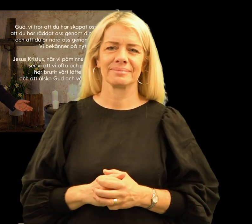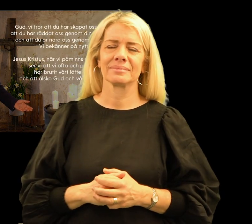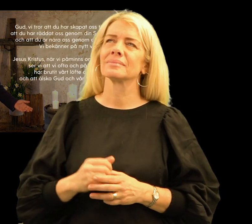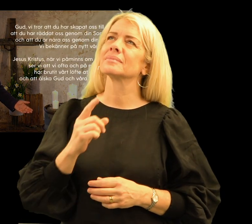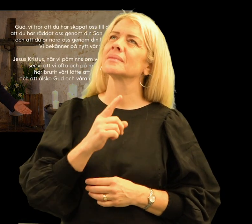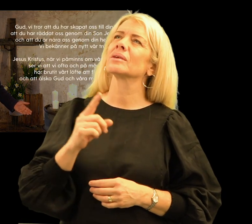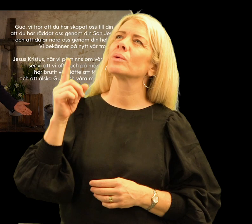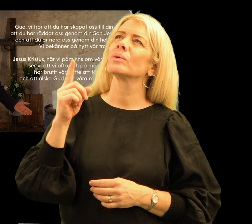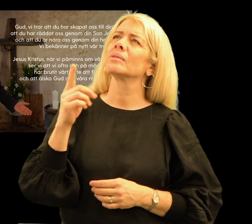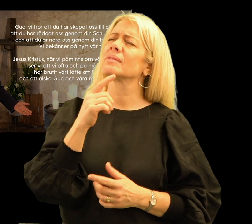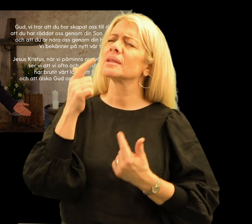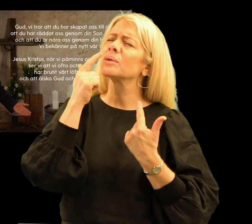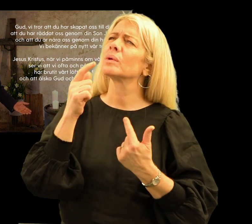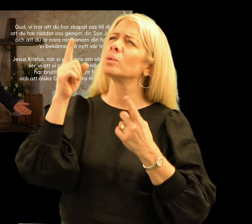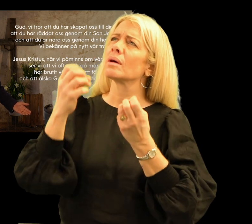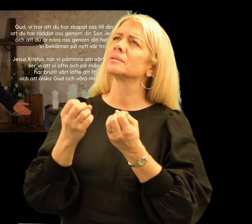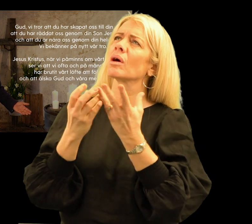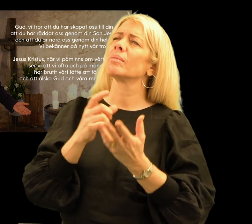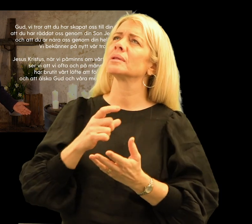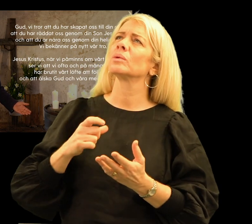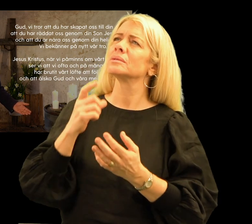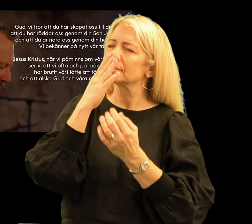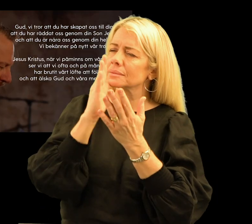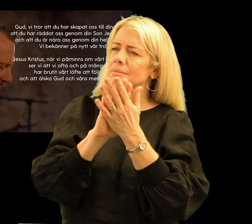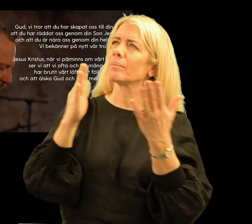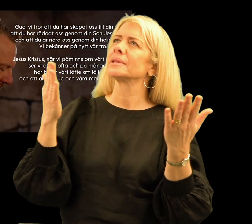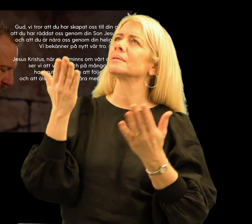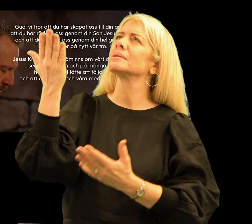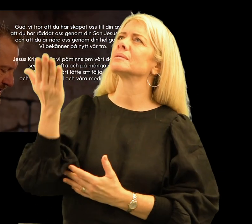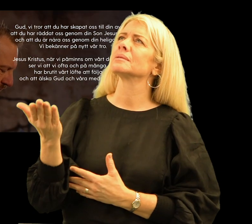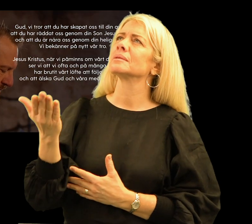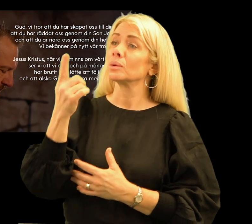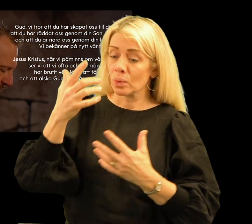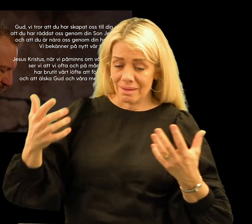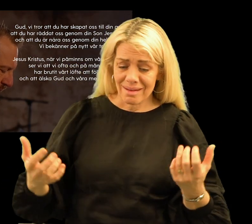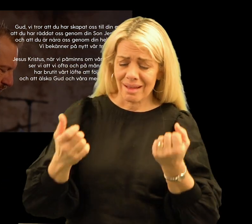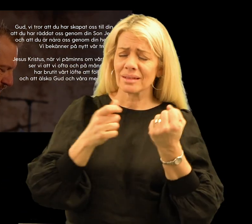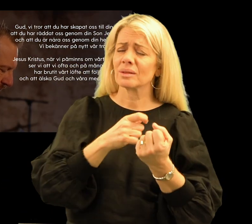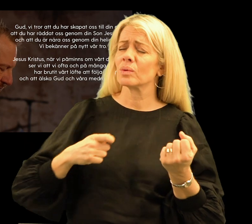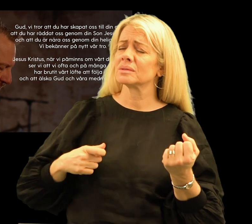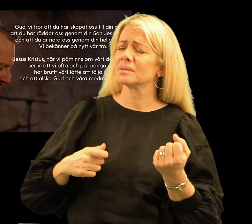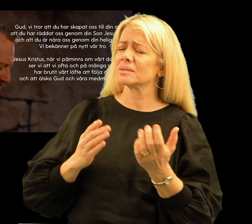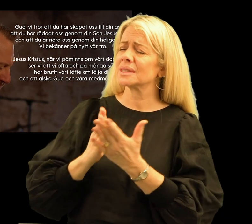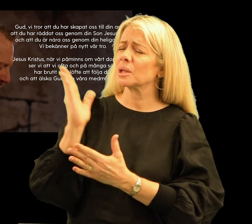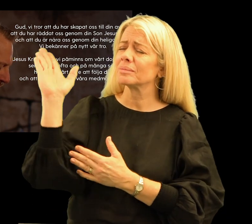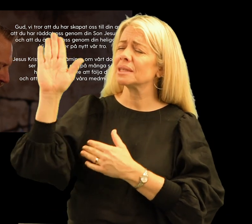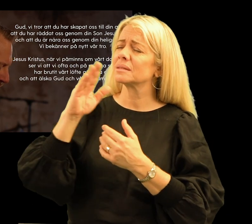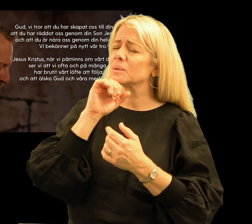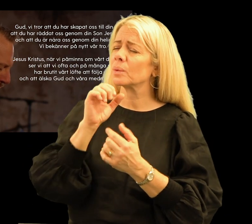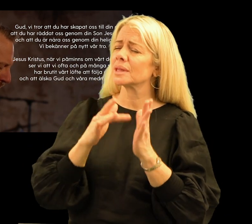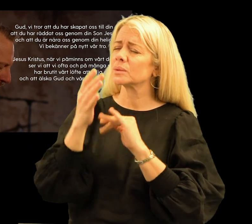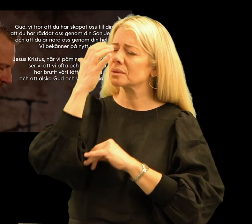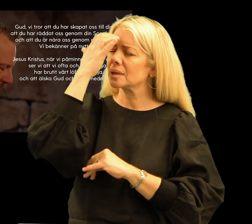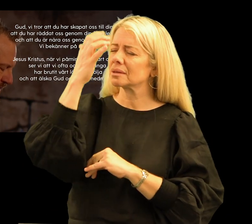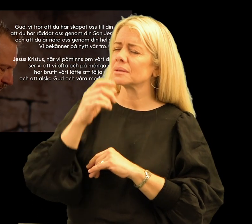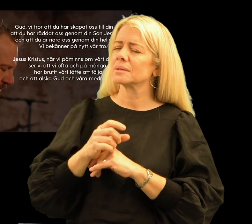Gud, vi tror att du har skapat oss till din avbild. Att du har räddat oss genom din son Jesus Kristus.